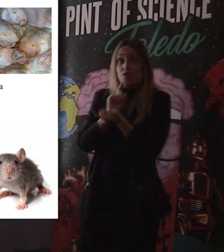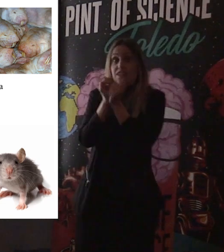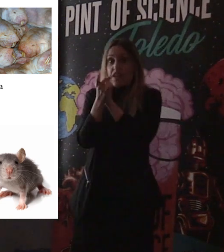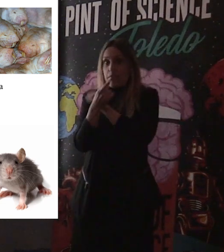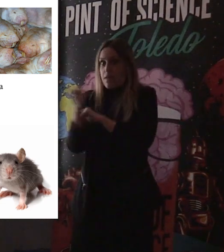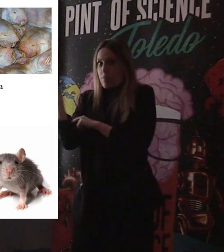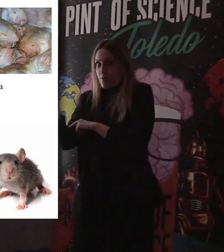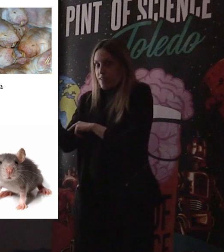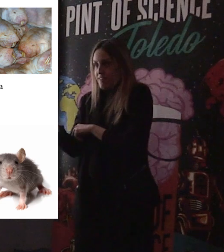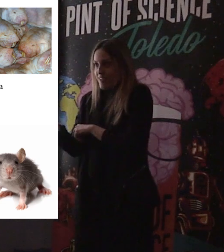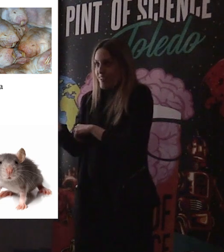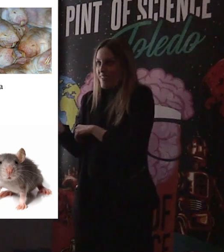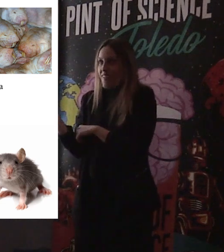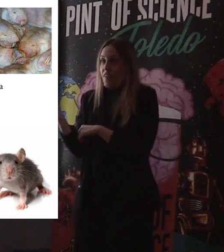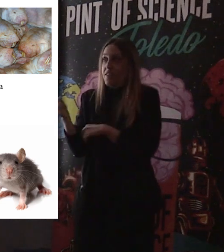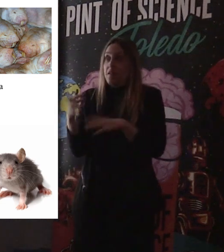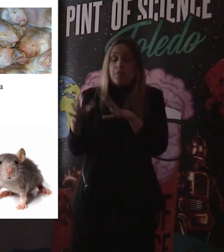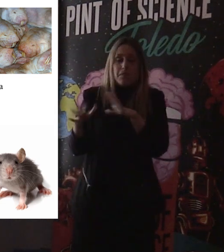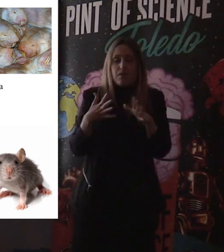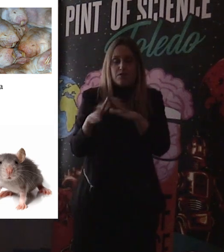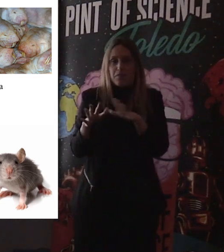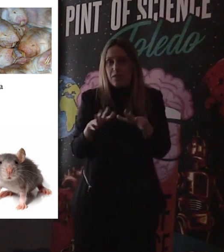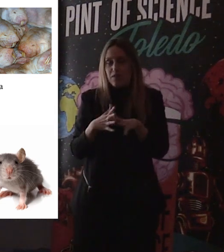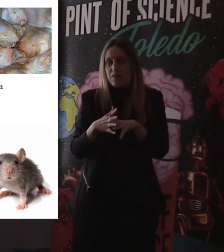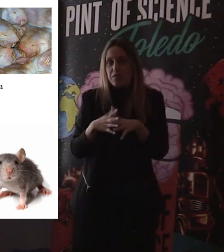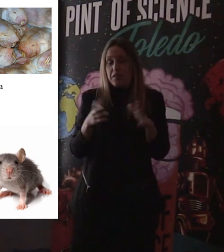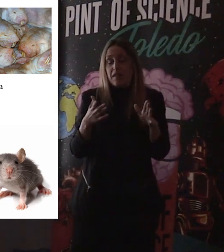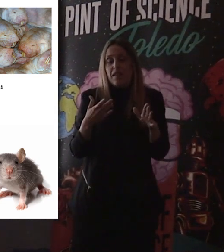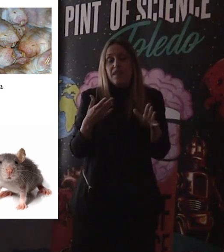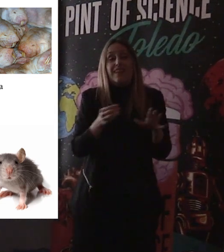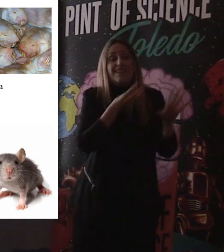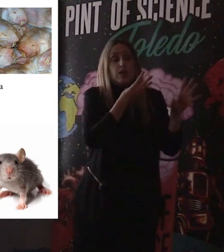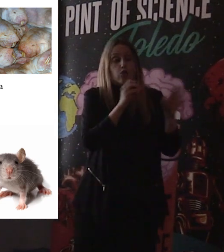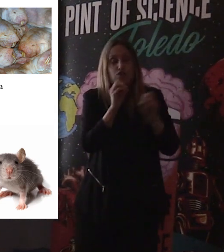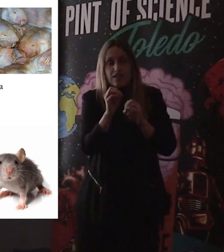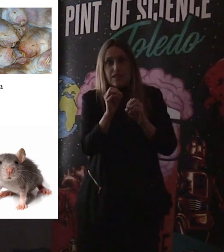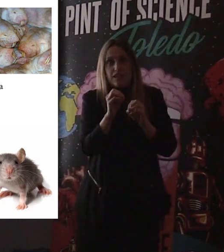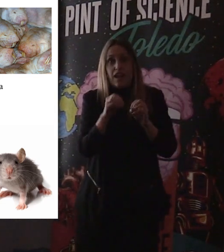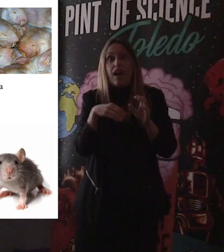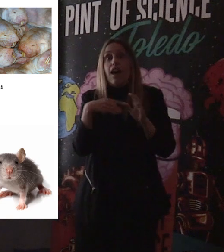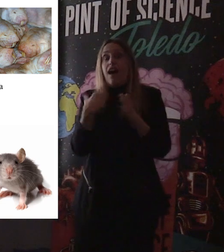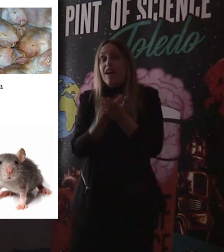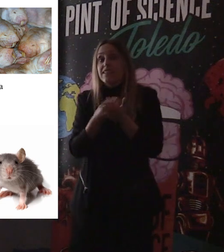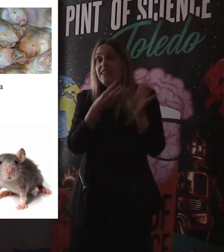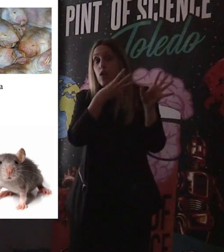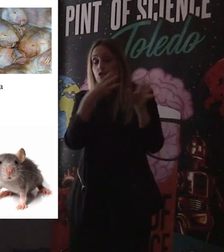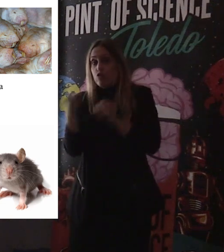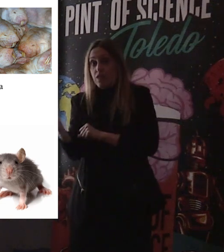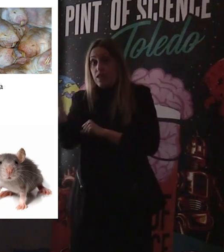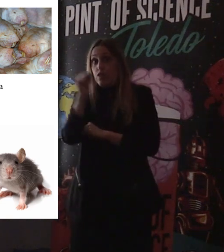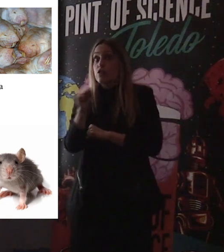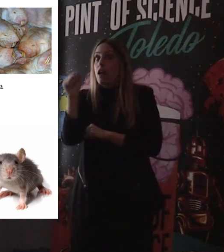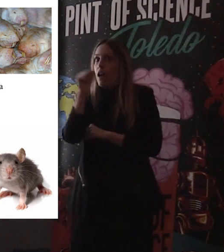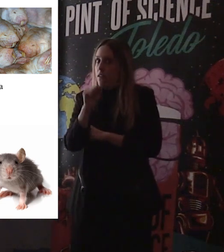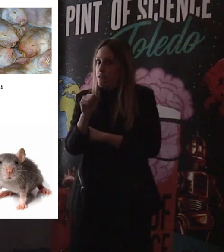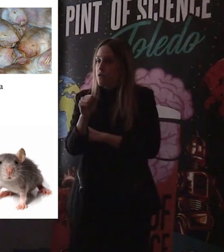desnuda, llegaremos de una expectativa de vida de 80 años a 800 años. Y 800 años